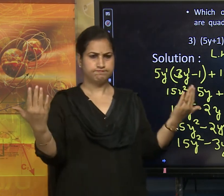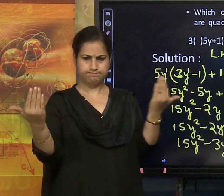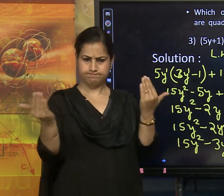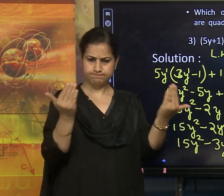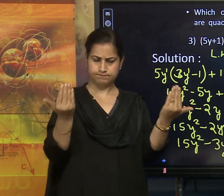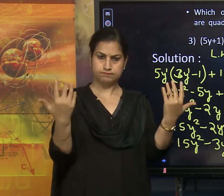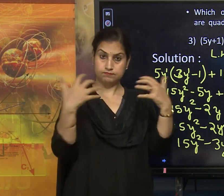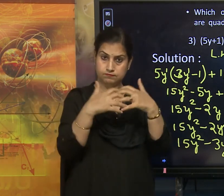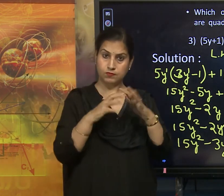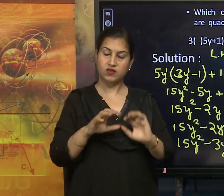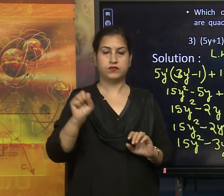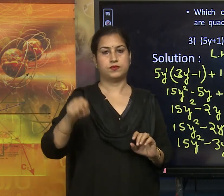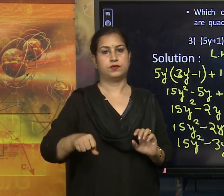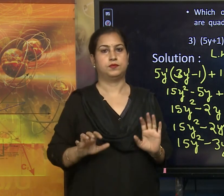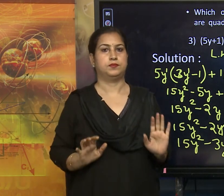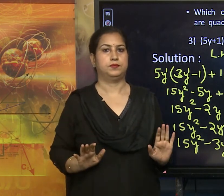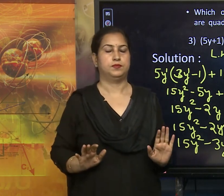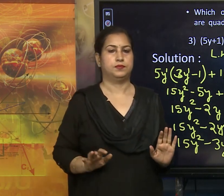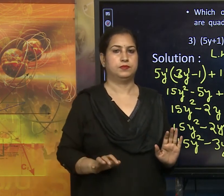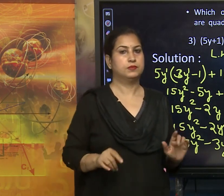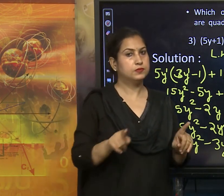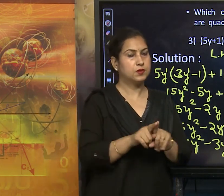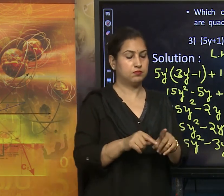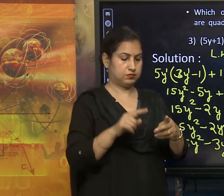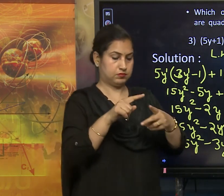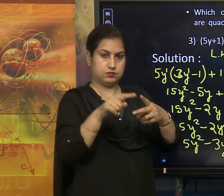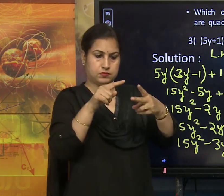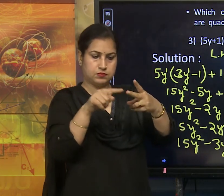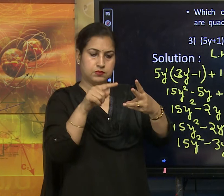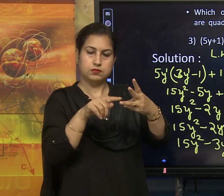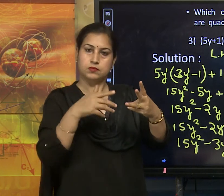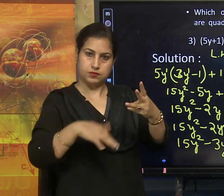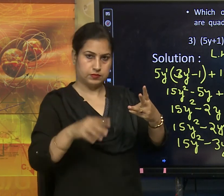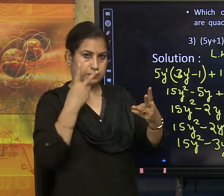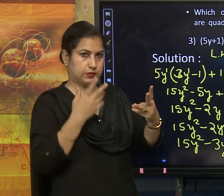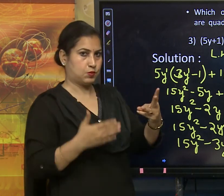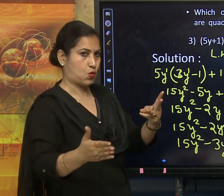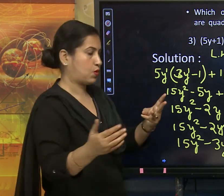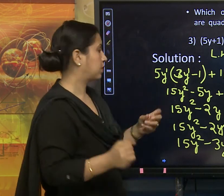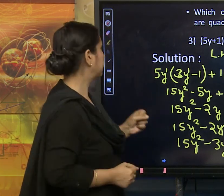इसी प्रकार से हमें कंपेयर करके इसको पता लगाना है।